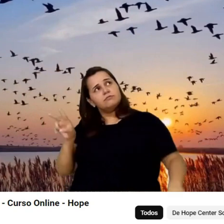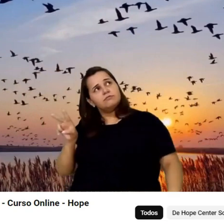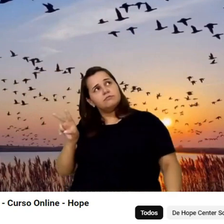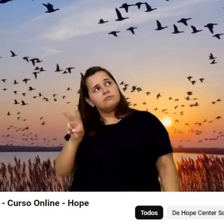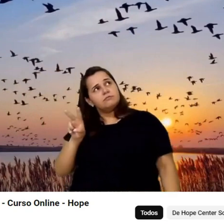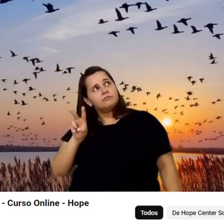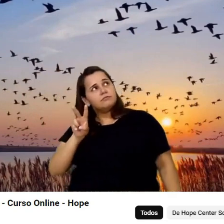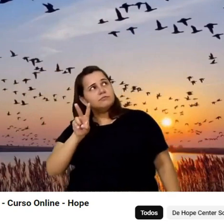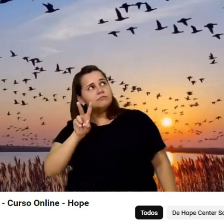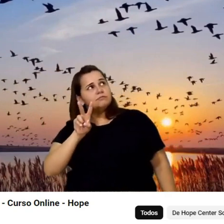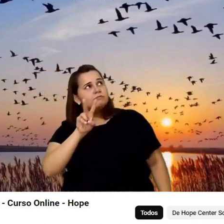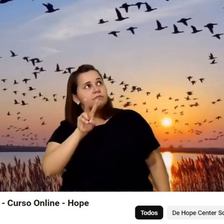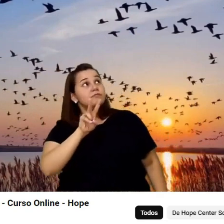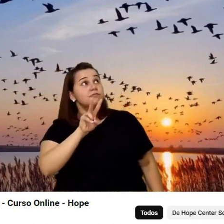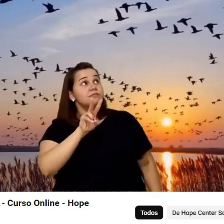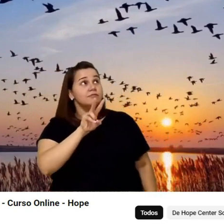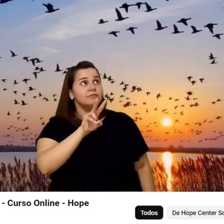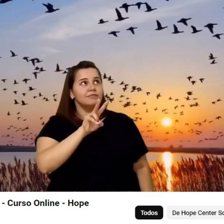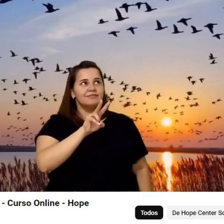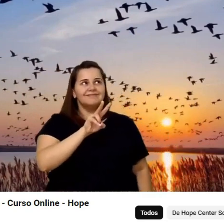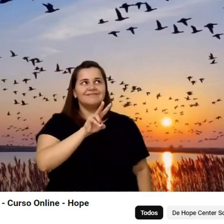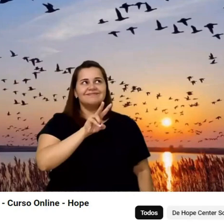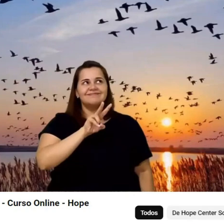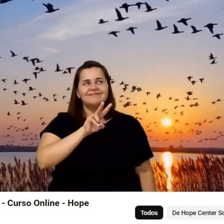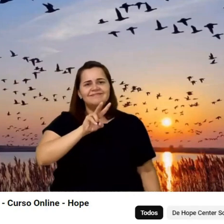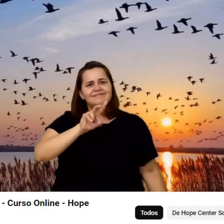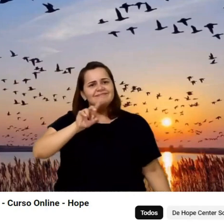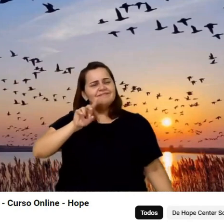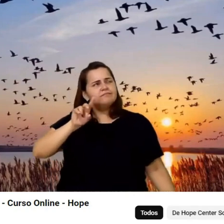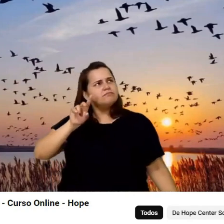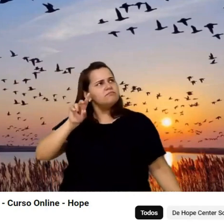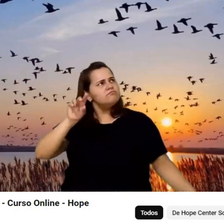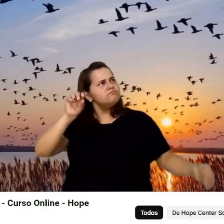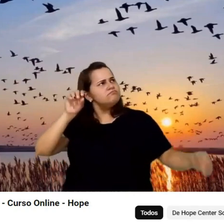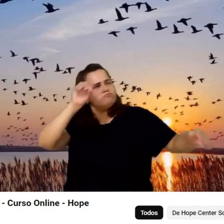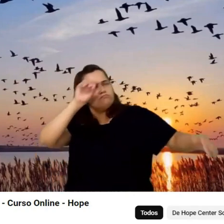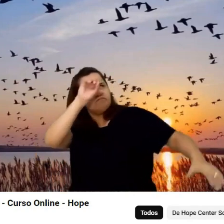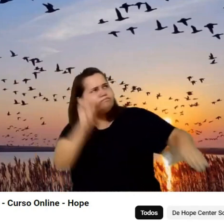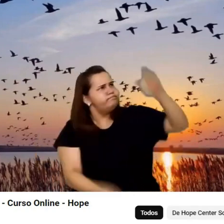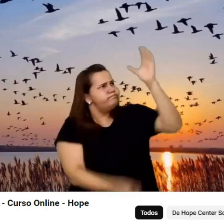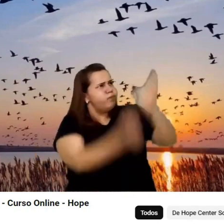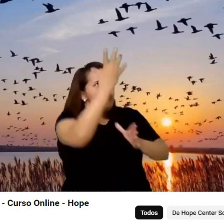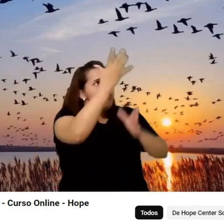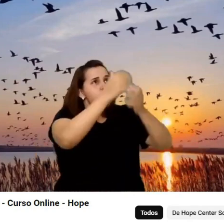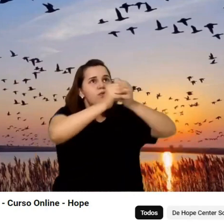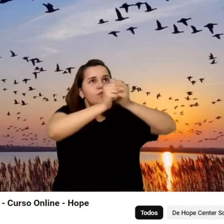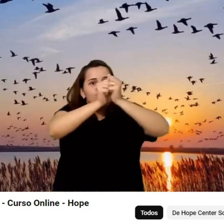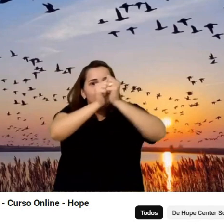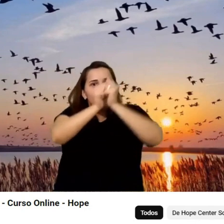olhou também, aí ele pensou, o que nós vamos colocar no céu? Nós